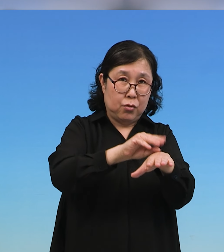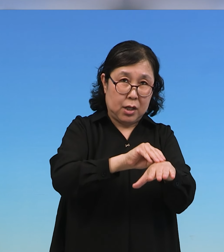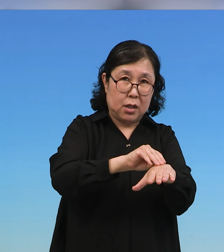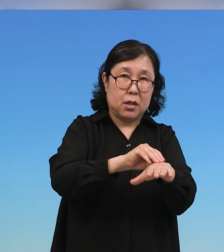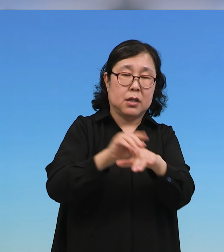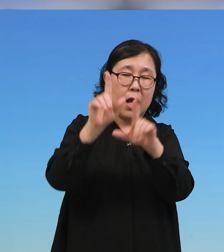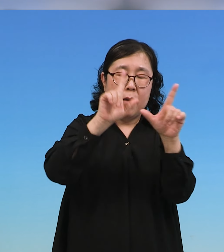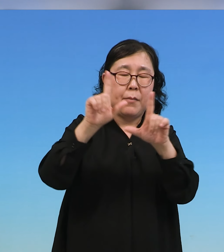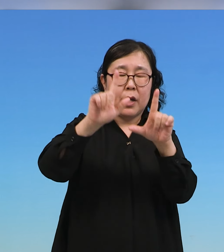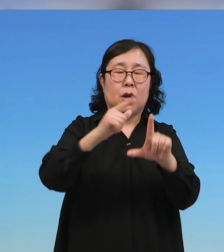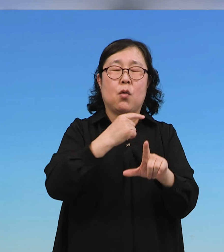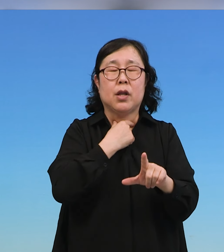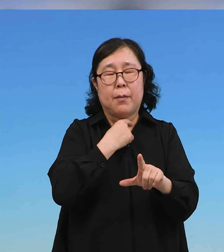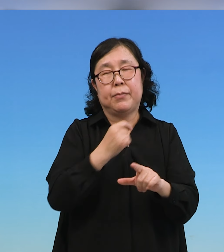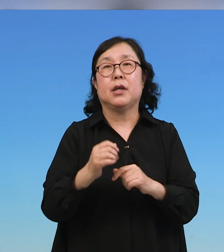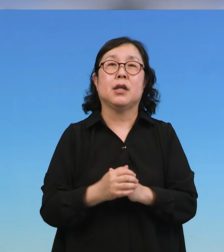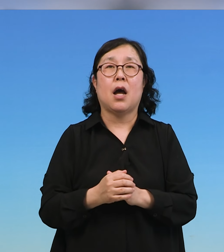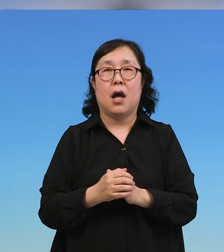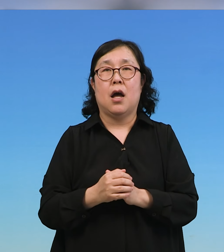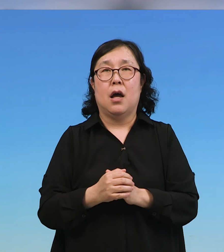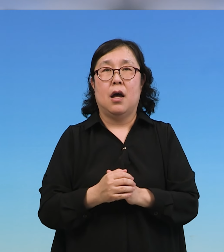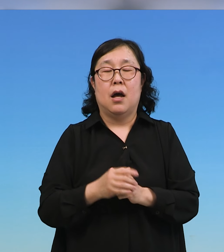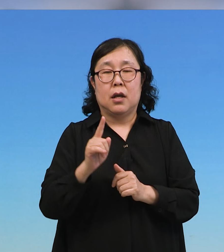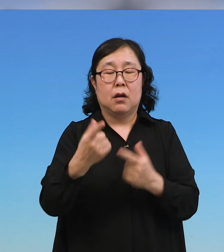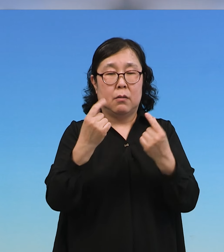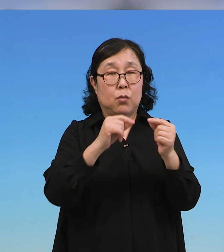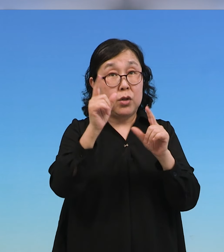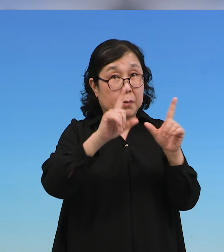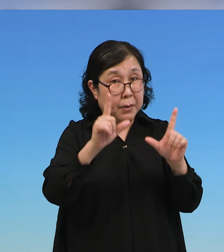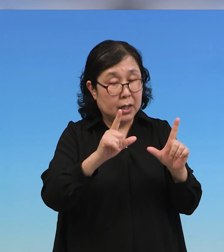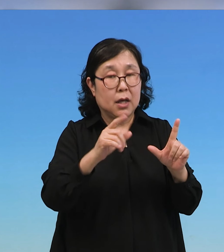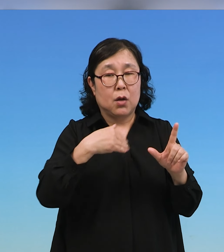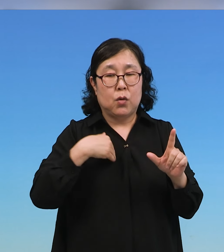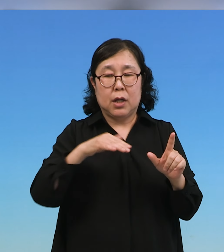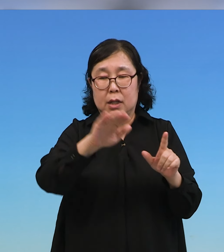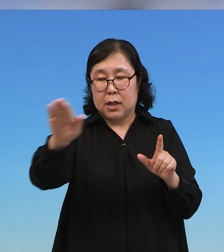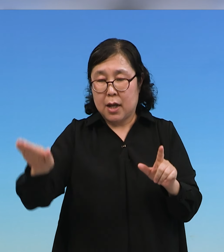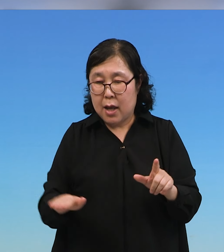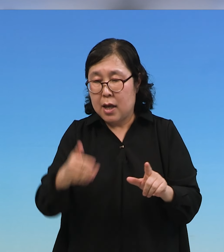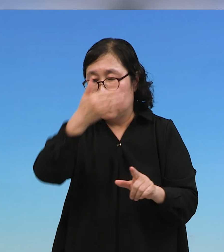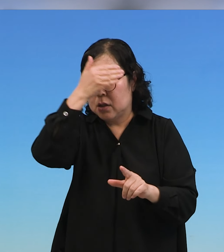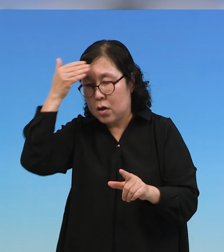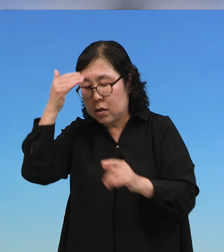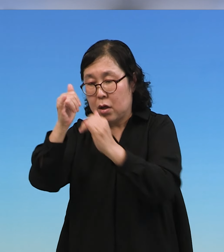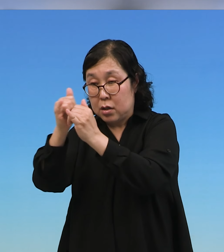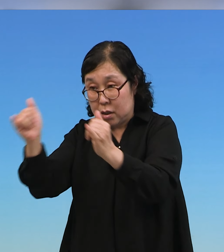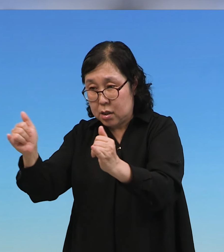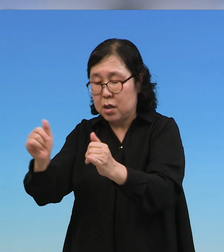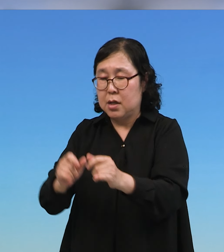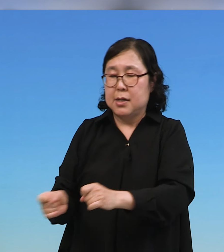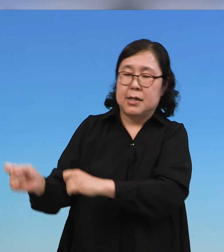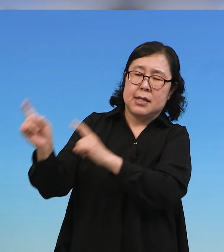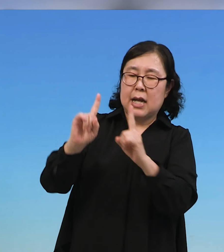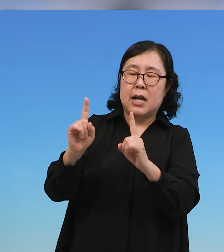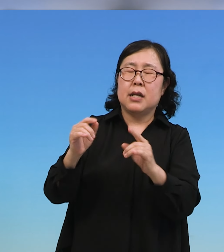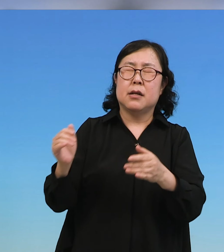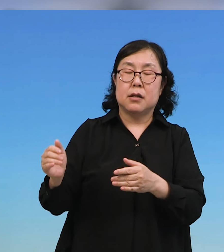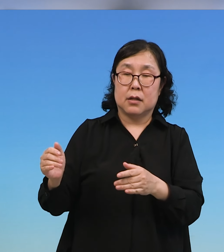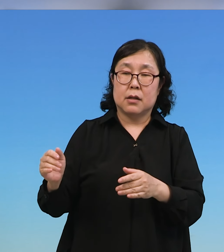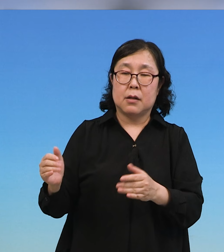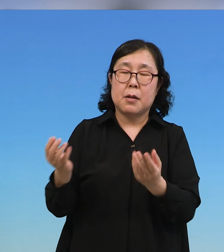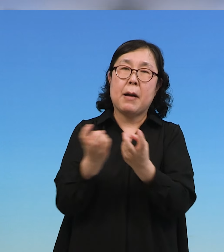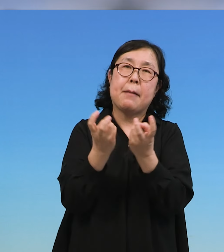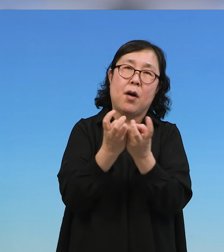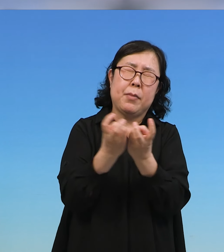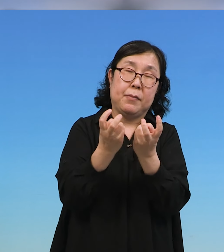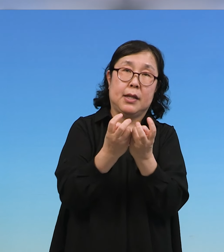원합니다. 이게 우리 청년을 살리는 길이에요. 분당 우리 교회가 청년들 좀 예수 잘